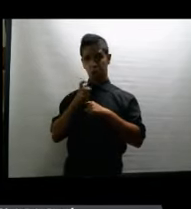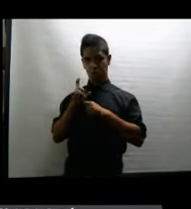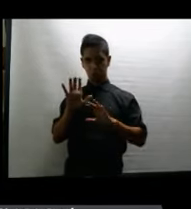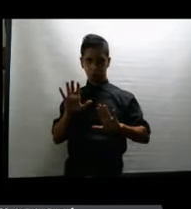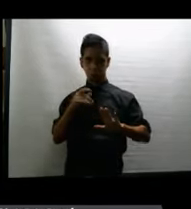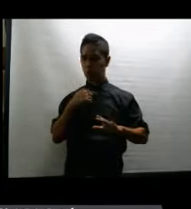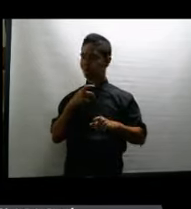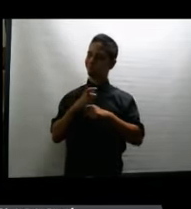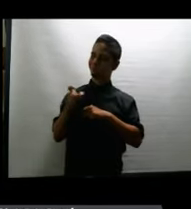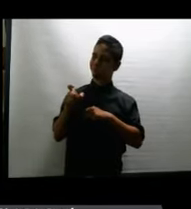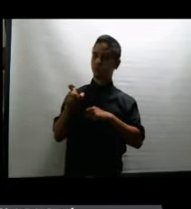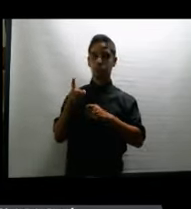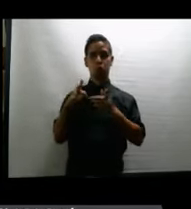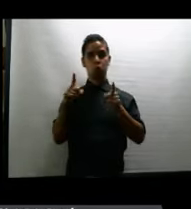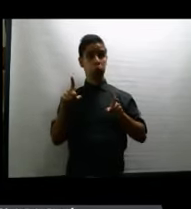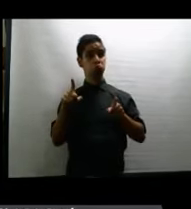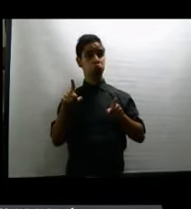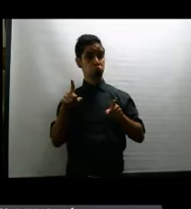de pronto, pues, se dio...